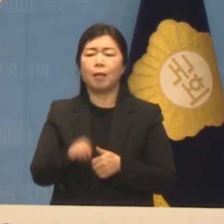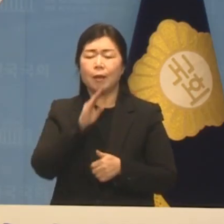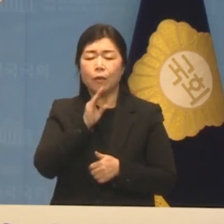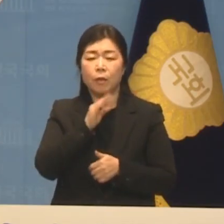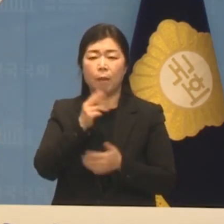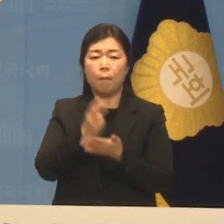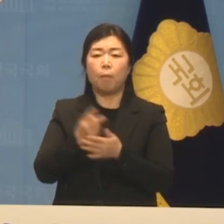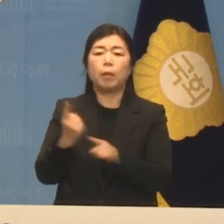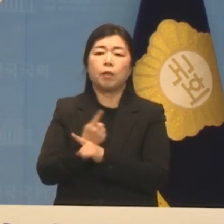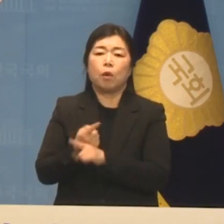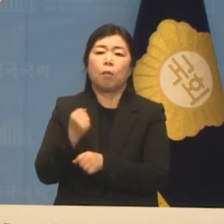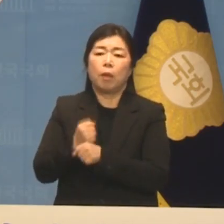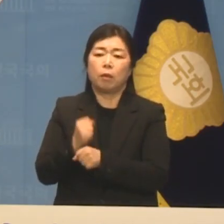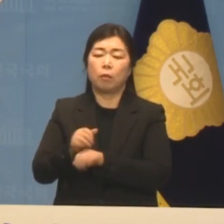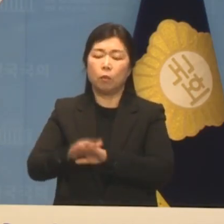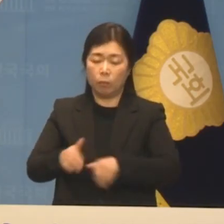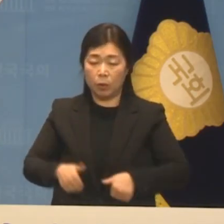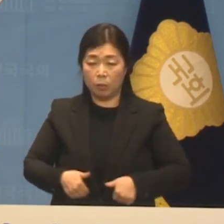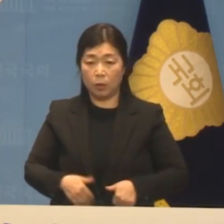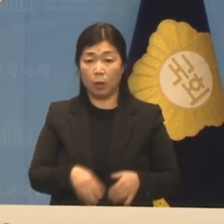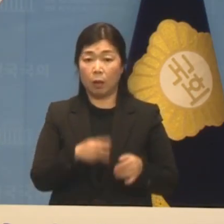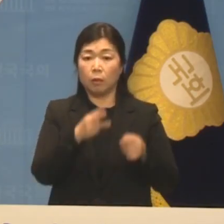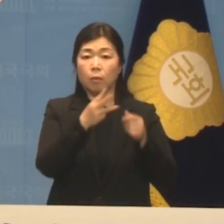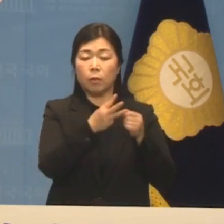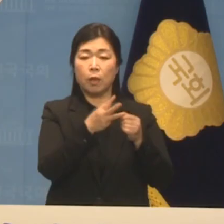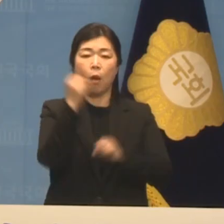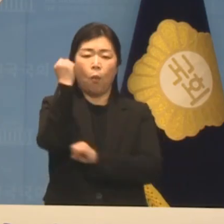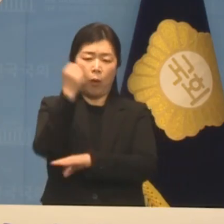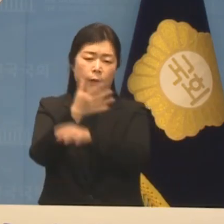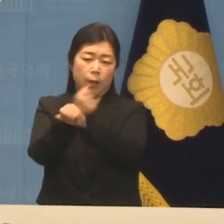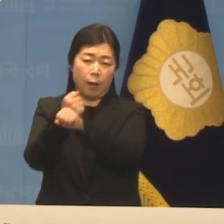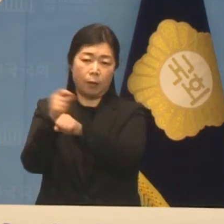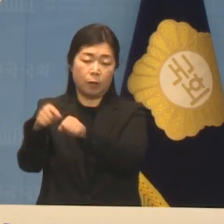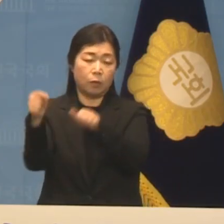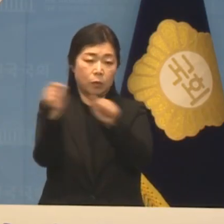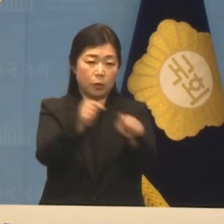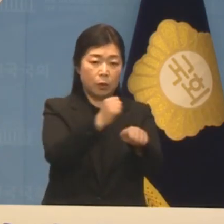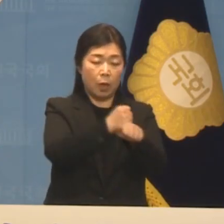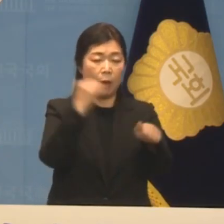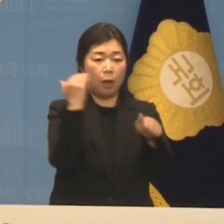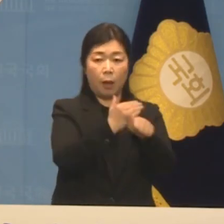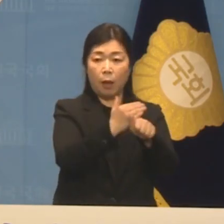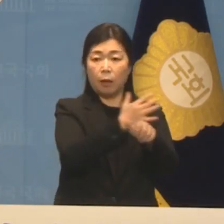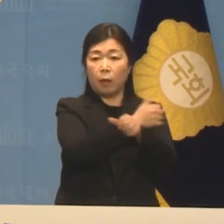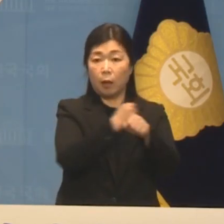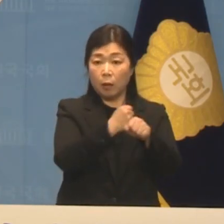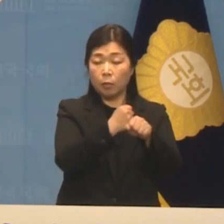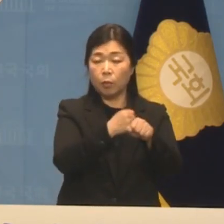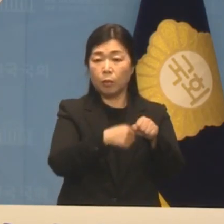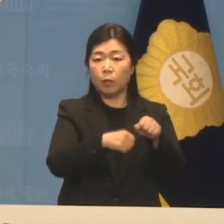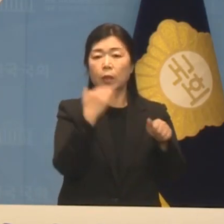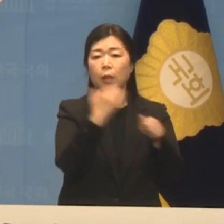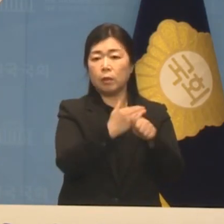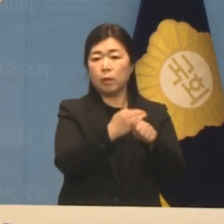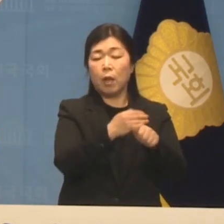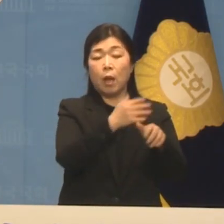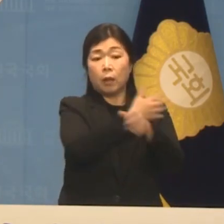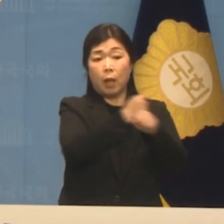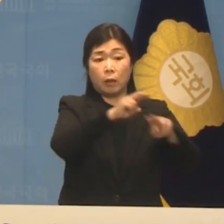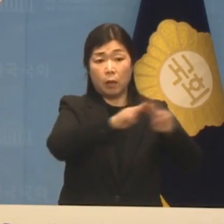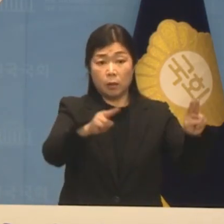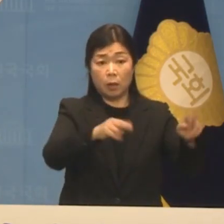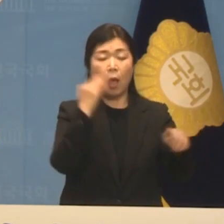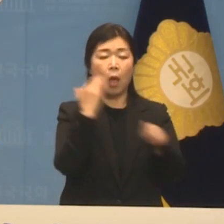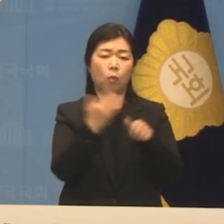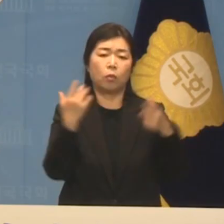합니다. 세 번째입니다. 원청의 조치에 따른 사실상 해고를 계약 해지로 간주하는 문제에 대한 입장입니다.